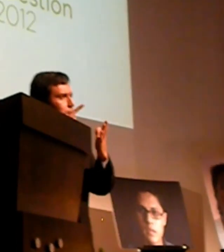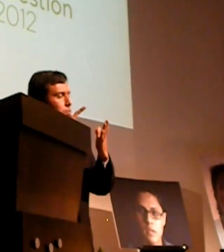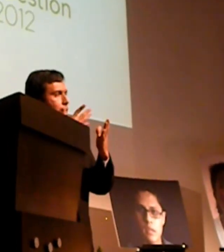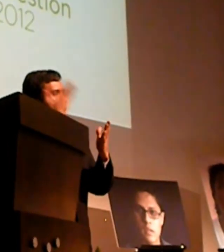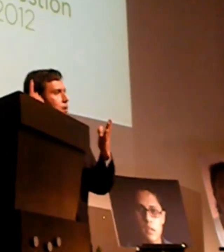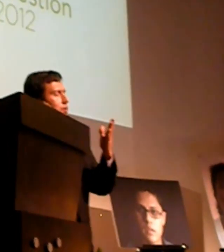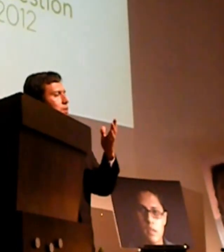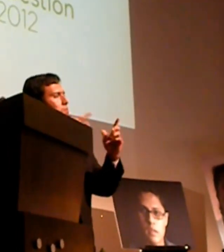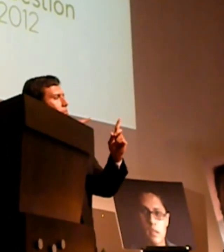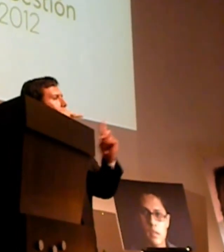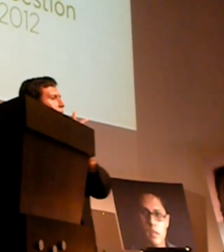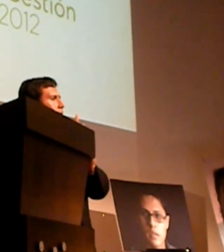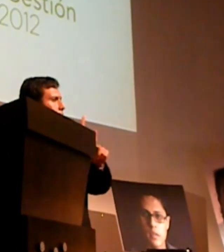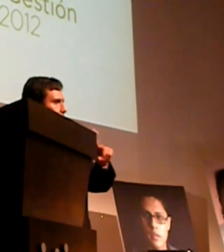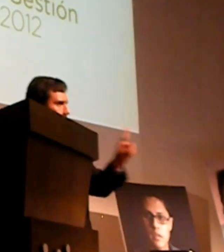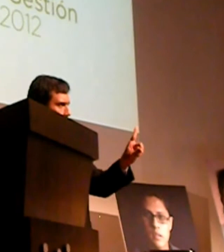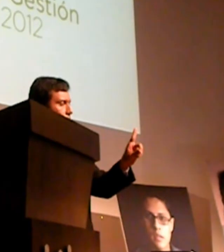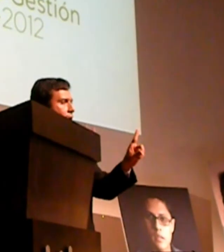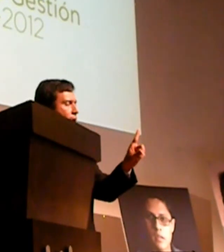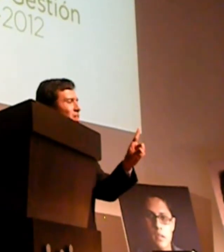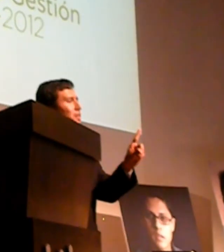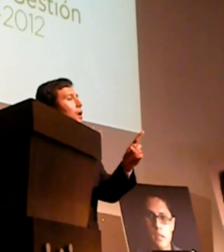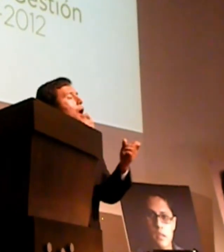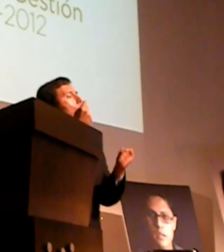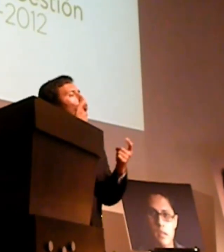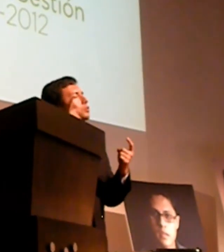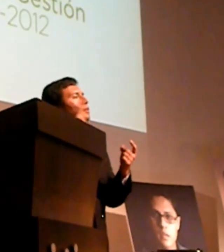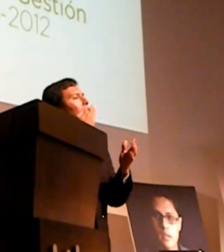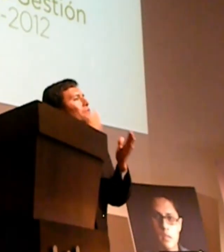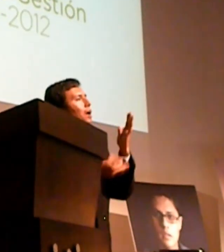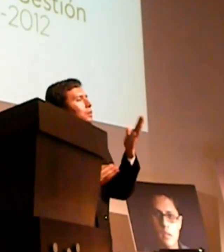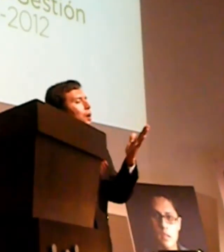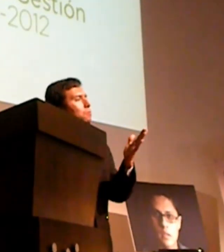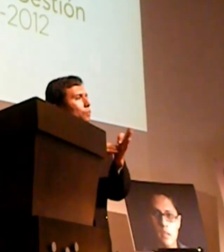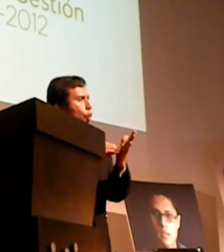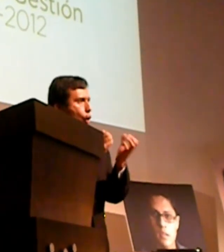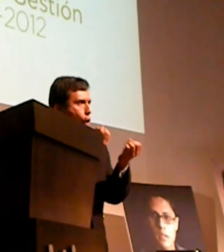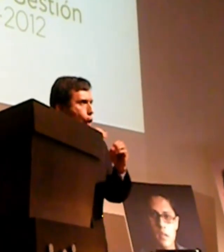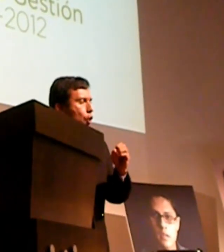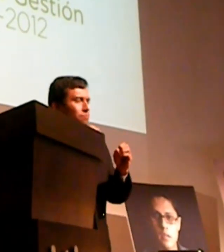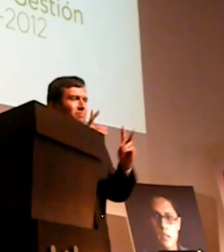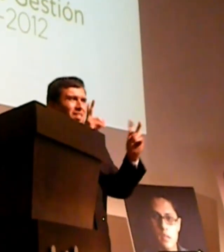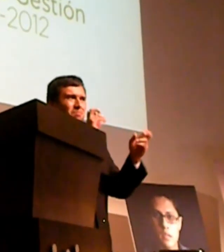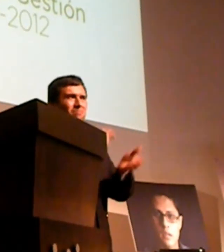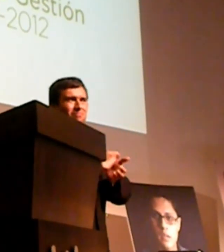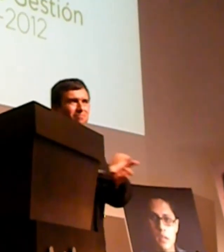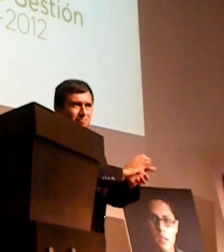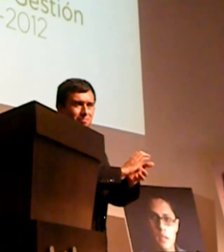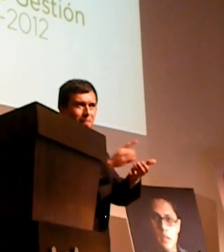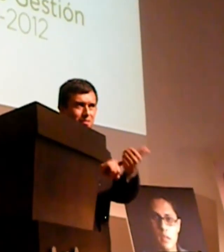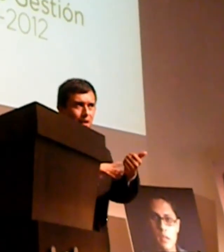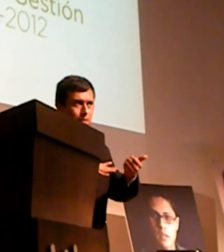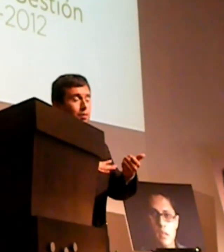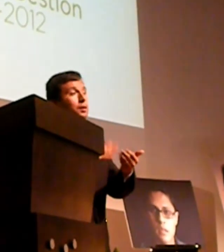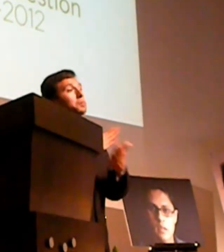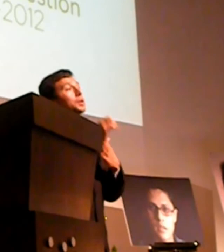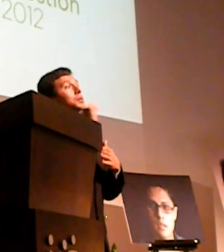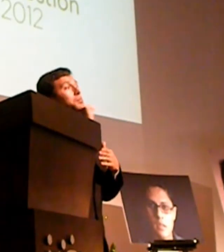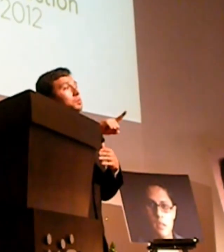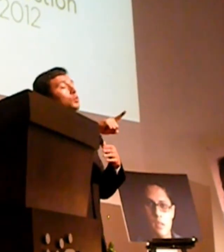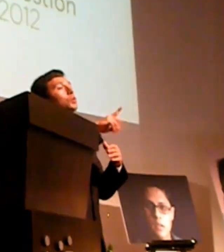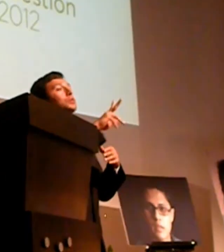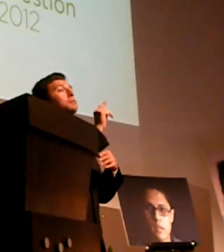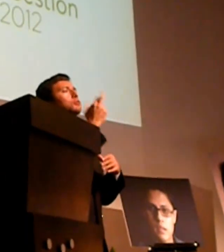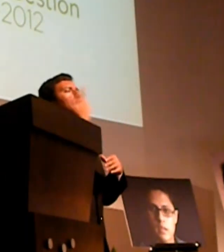y que contienen contenidos y omisiones discriminatorias. Debatir públicamente el papel de los medios de comunicación